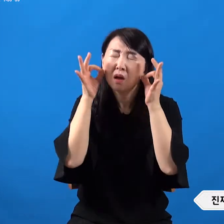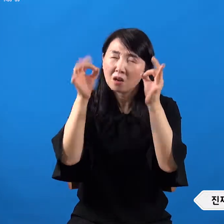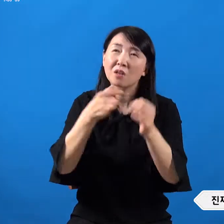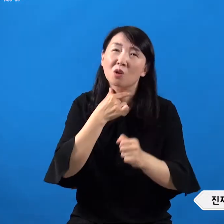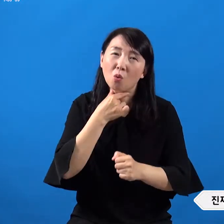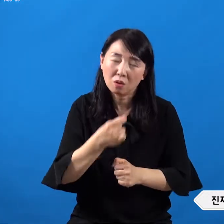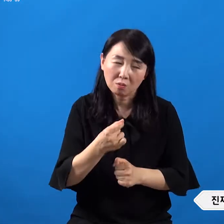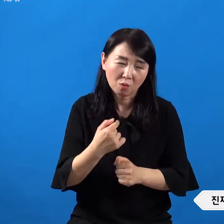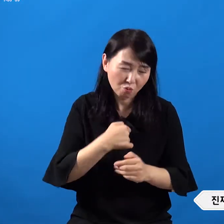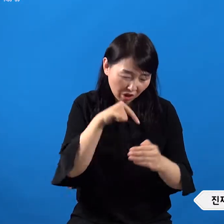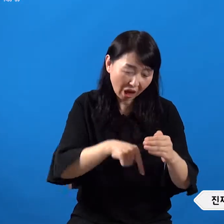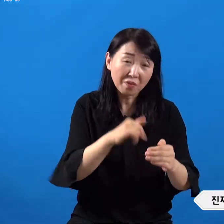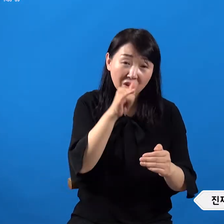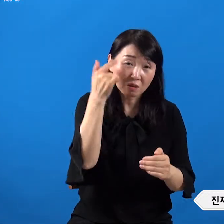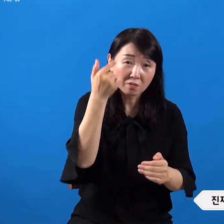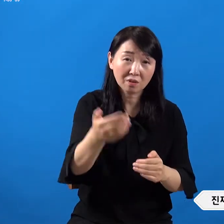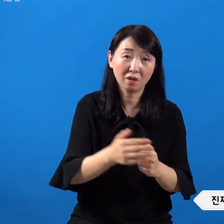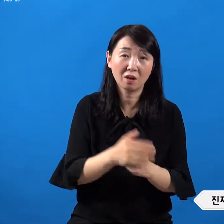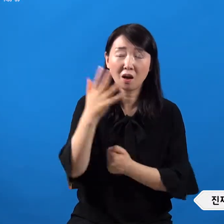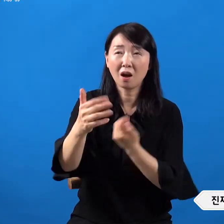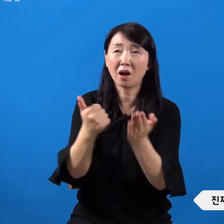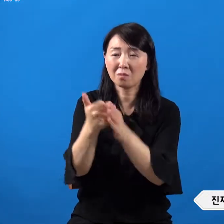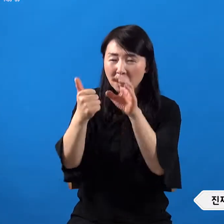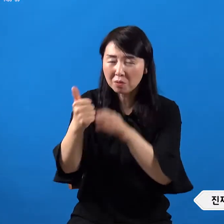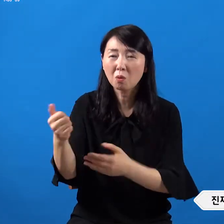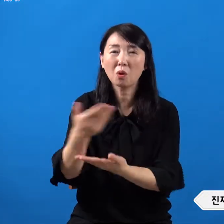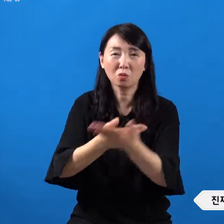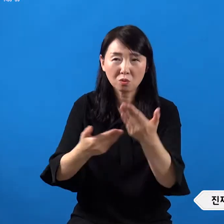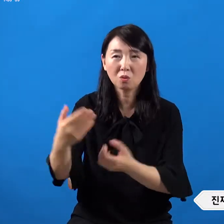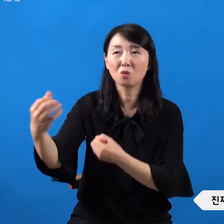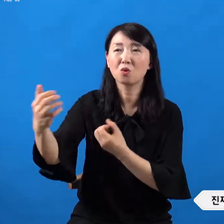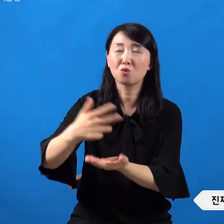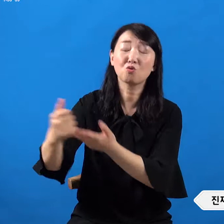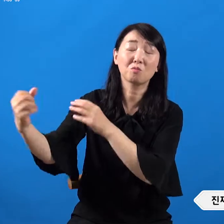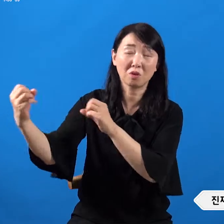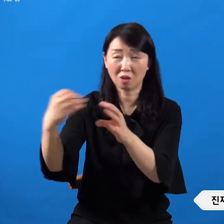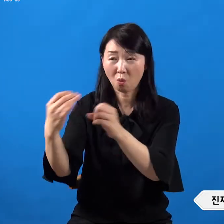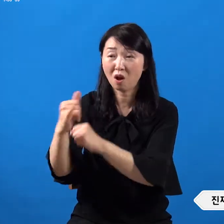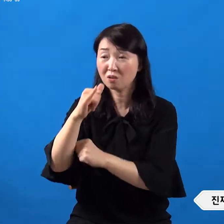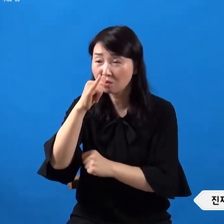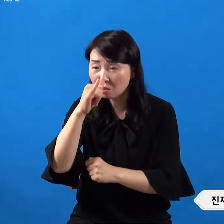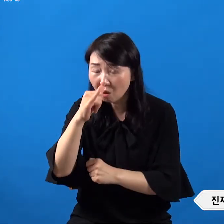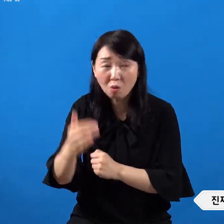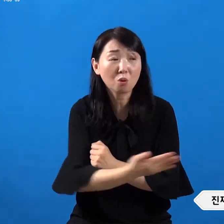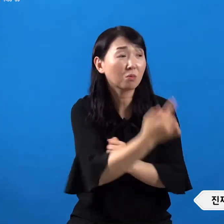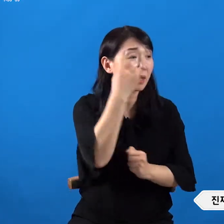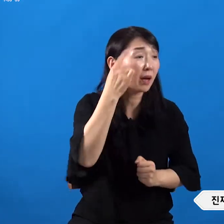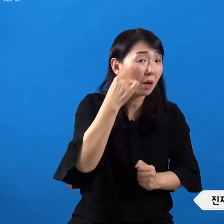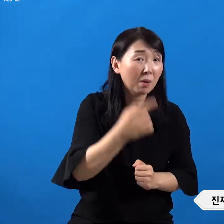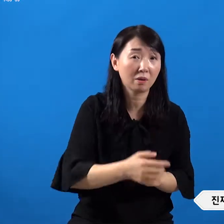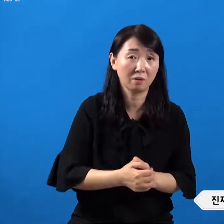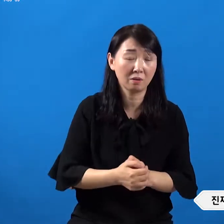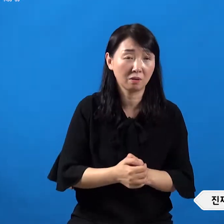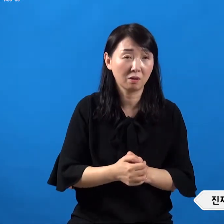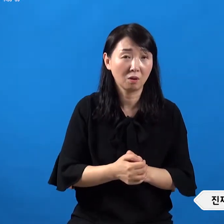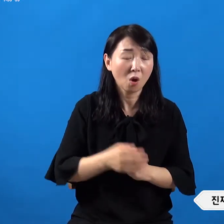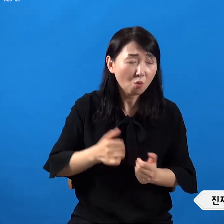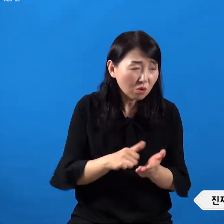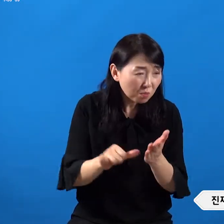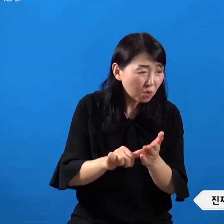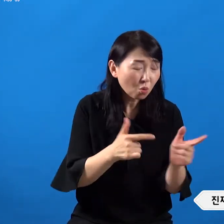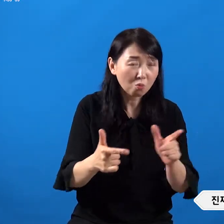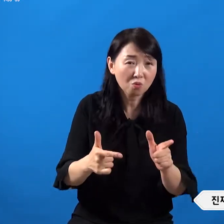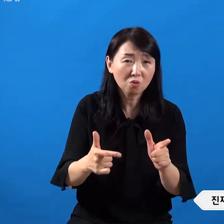갈망이 우리 가운데 있는가? 하나님 앞에 나와 교제하며 주님과 대화하는 것, 여러분 생각해 보십시오.